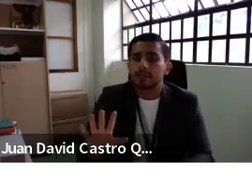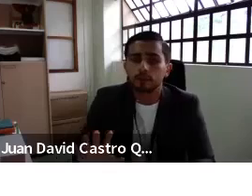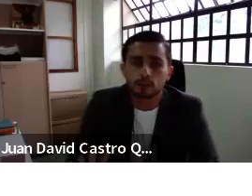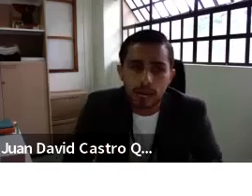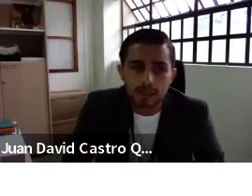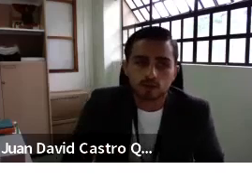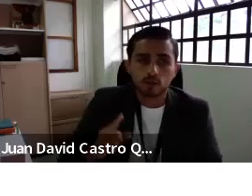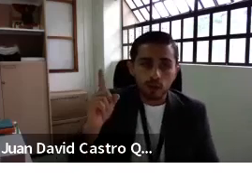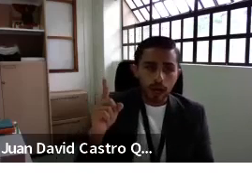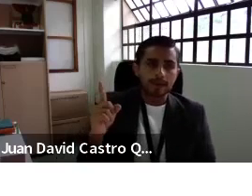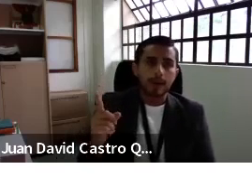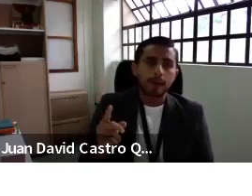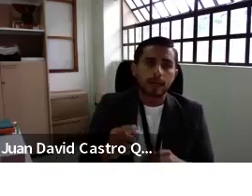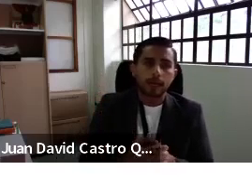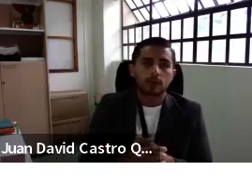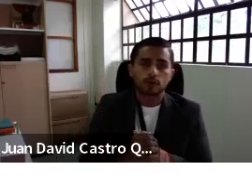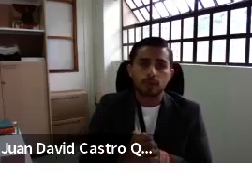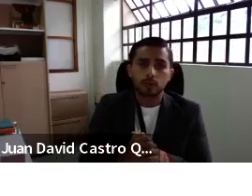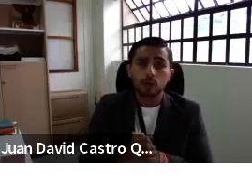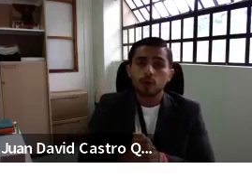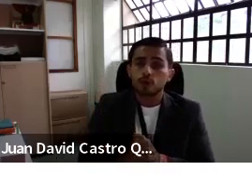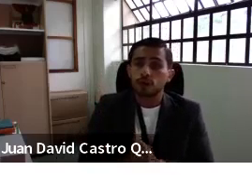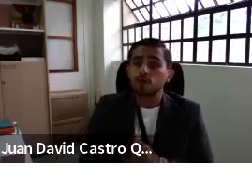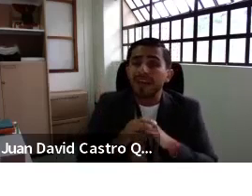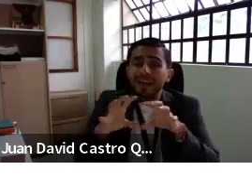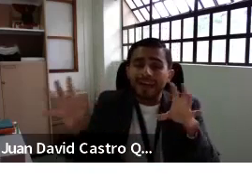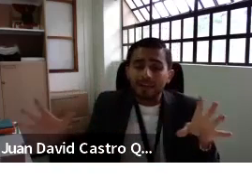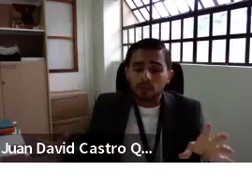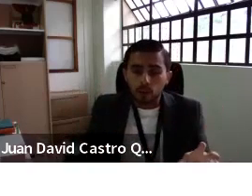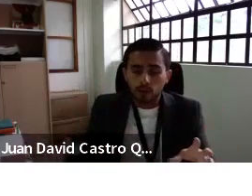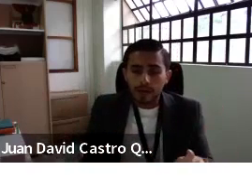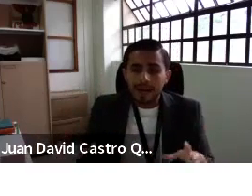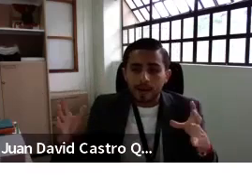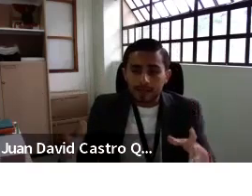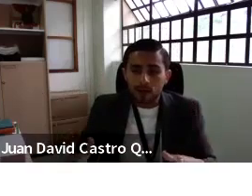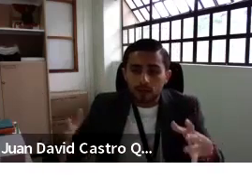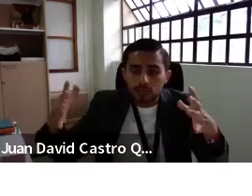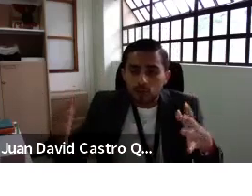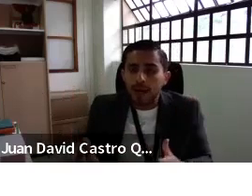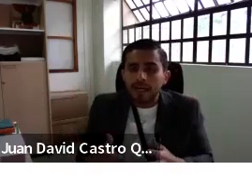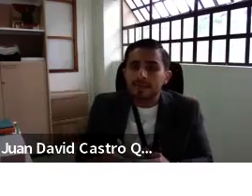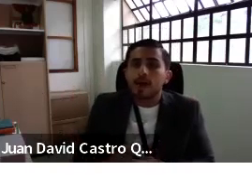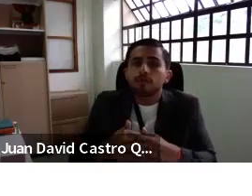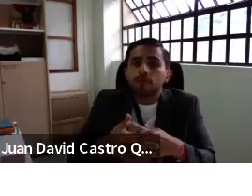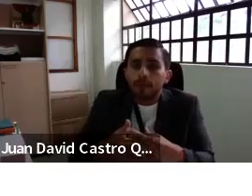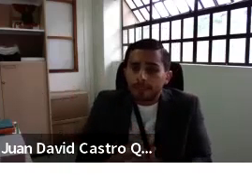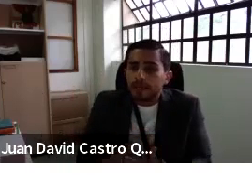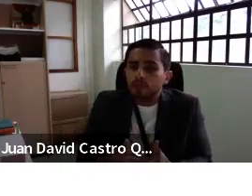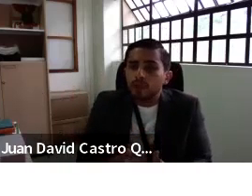elementos básicos uno capacidad para generar conocimiento sobre su realidad de entorno la base contextual es fundamental y es muy